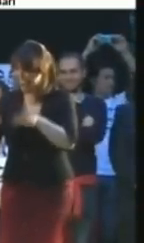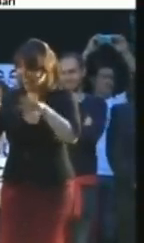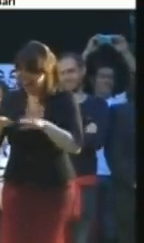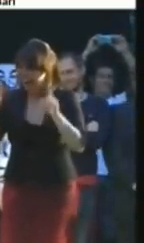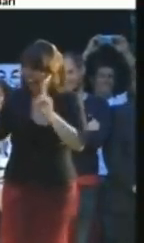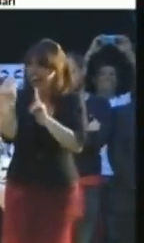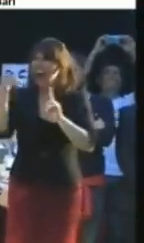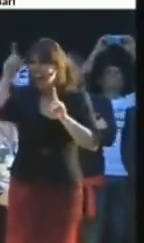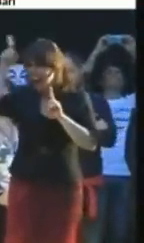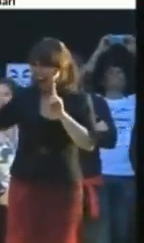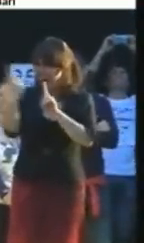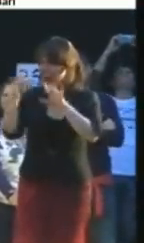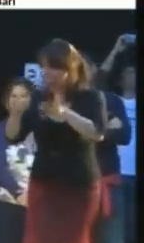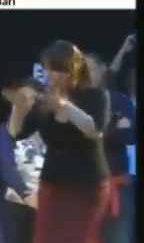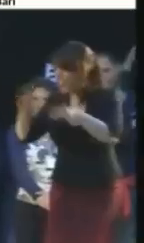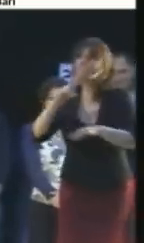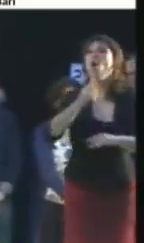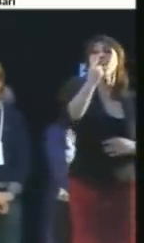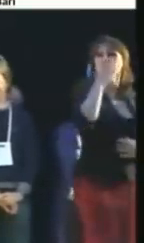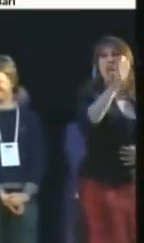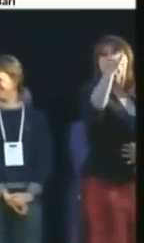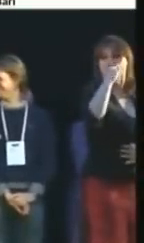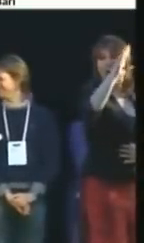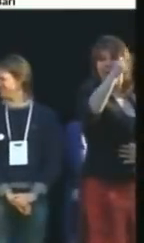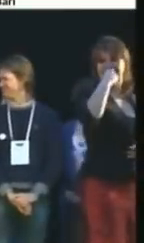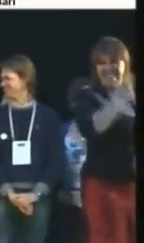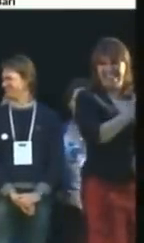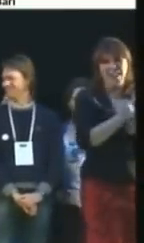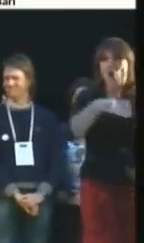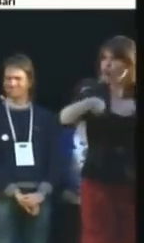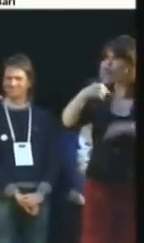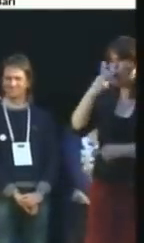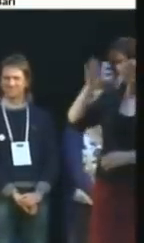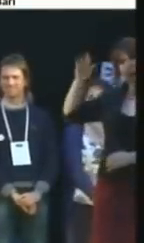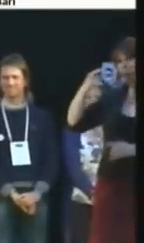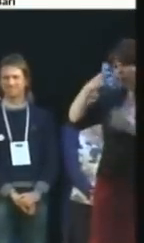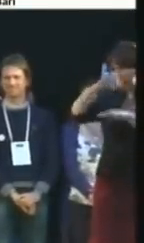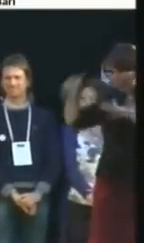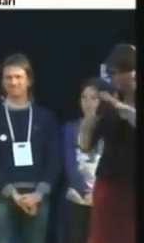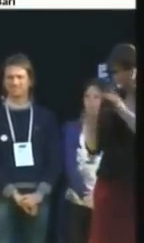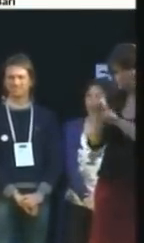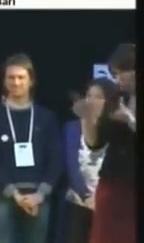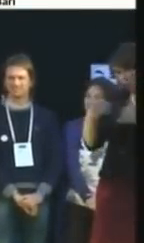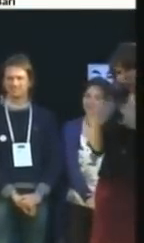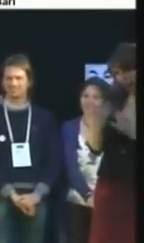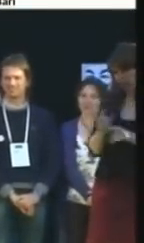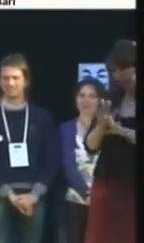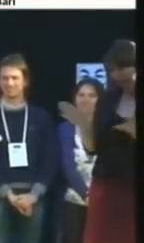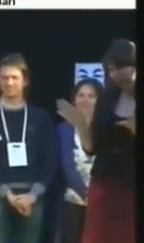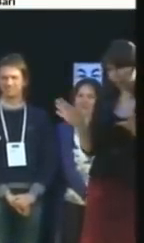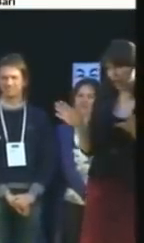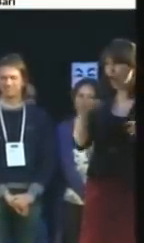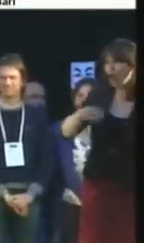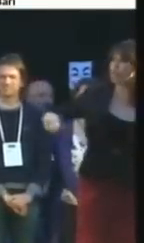Renzi, e lui ha detto Yavol. Noi non diremo Yavol, noi toglieremo